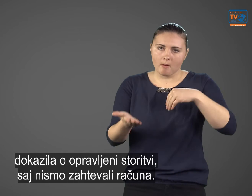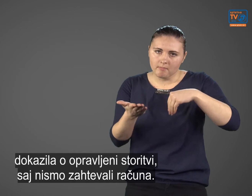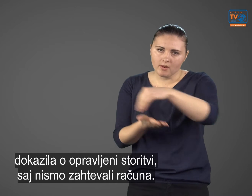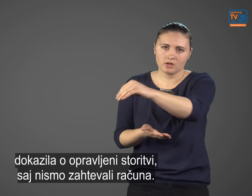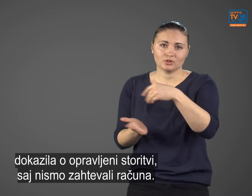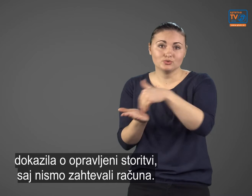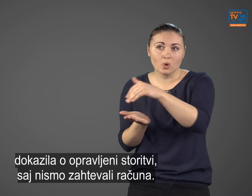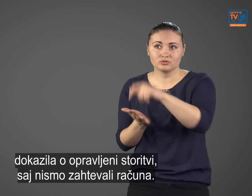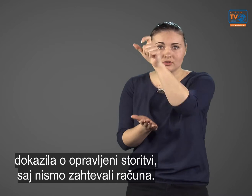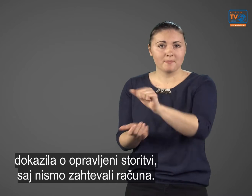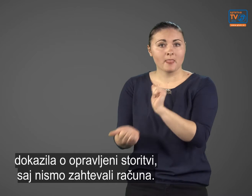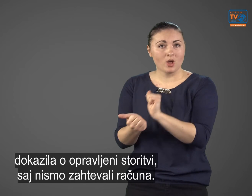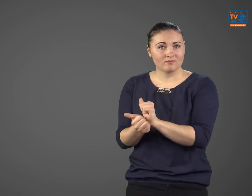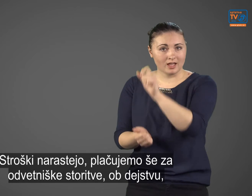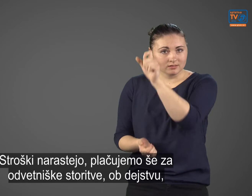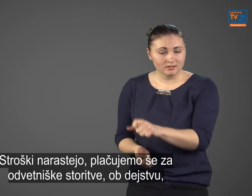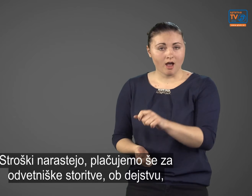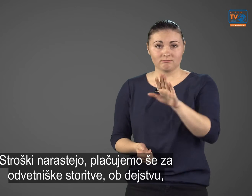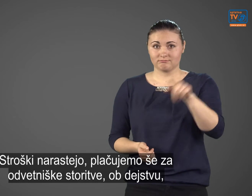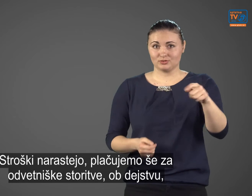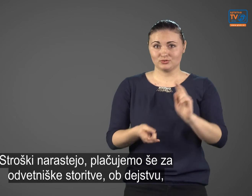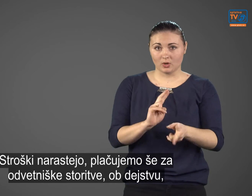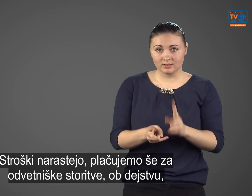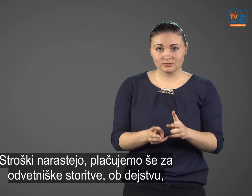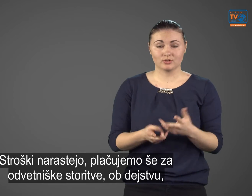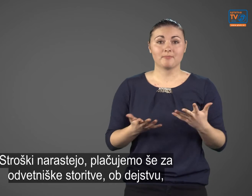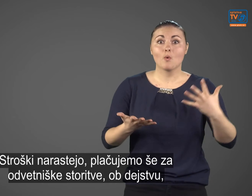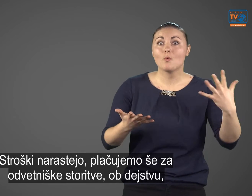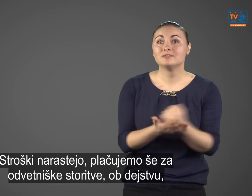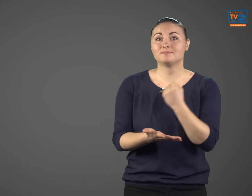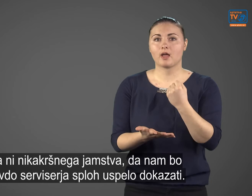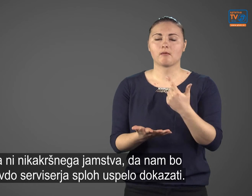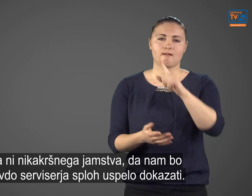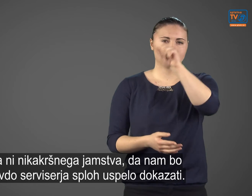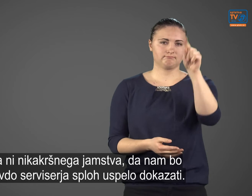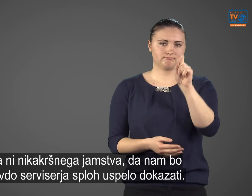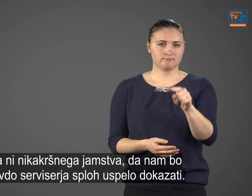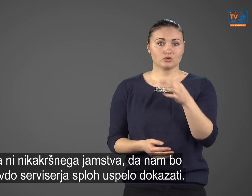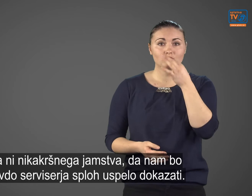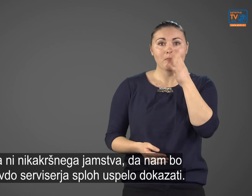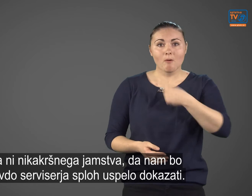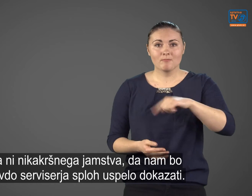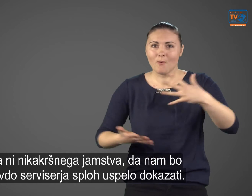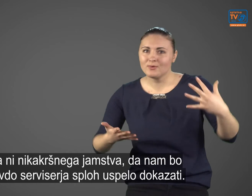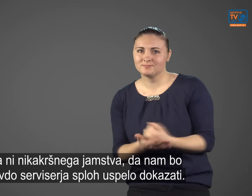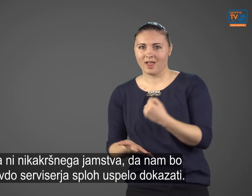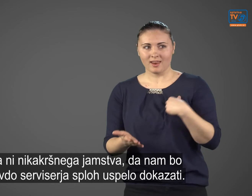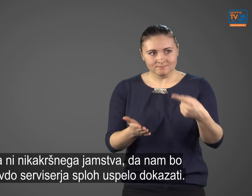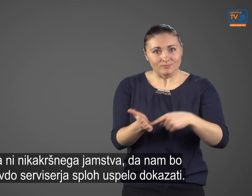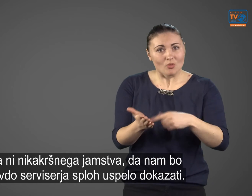Plačujemo stroške odvetnika na sodišču, uspeh pa je vprašljiv, če bomo uspeli vse to dokazati.